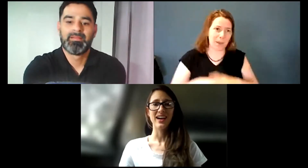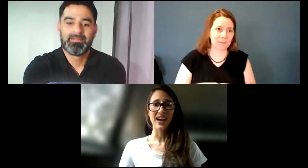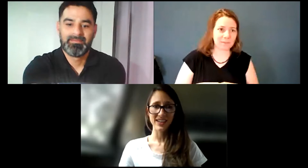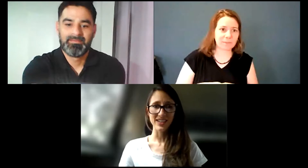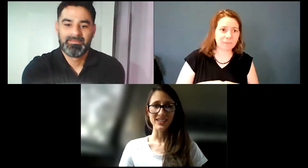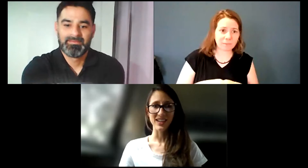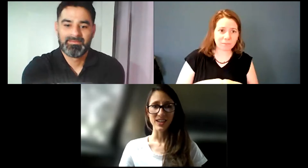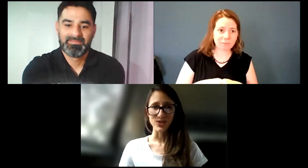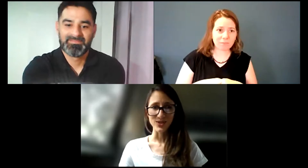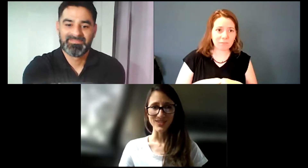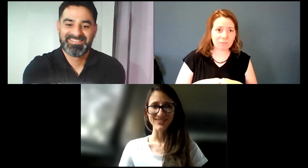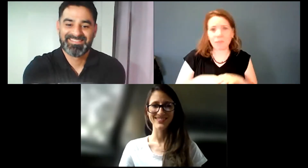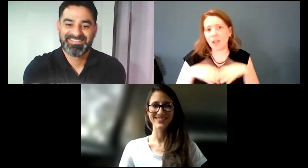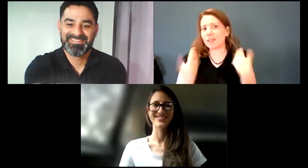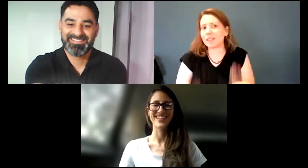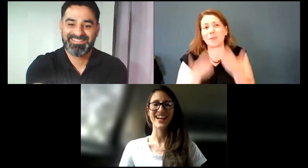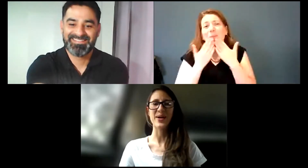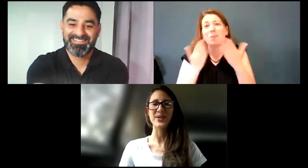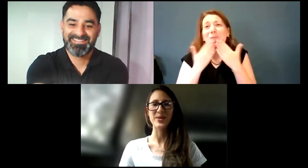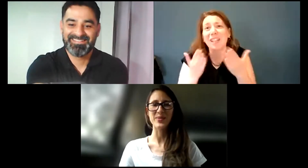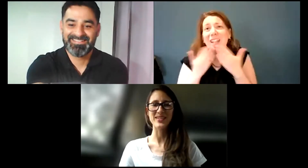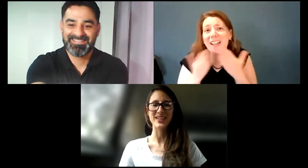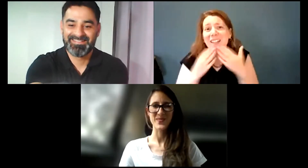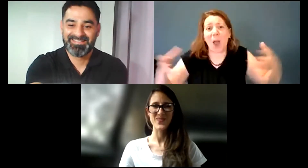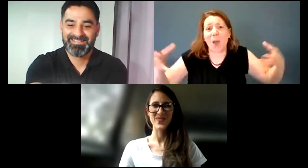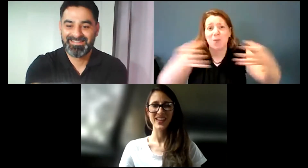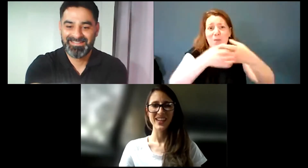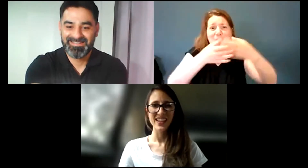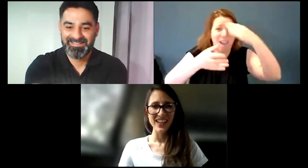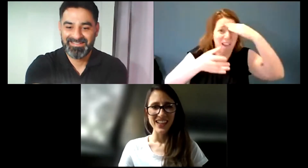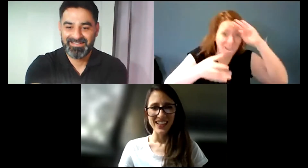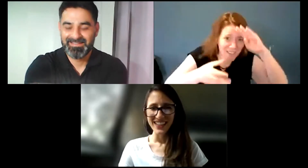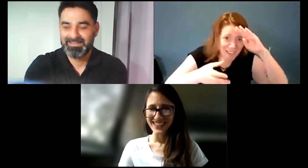a ellas y a ellos, a Javi en especial. Son lo más.